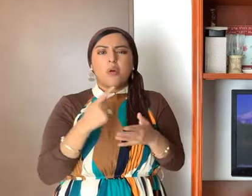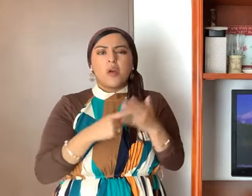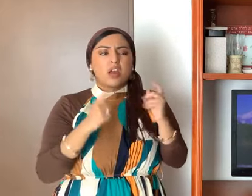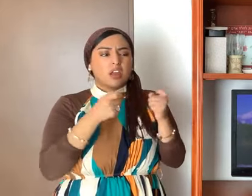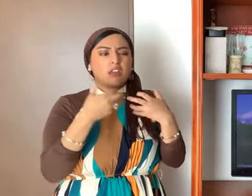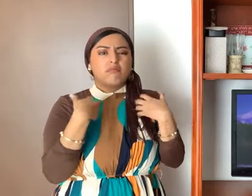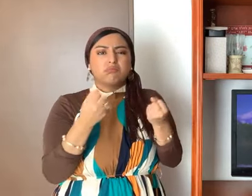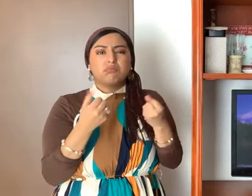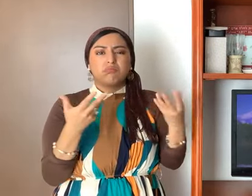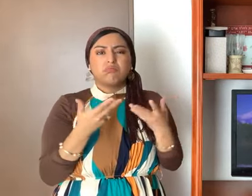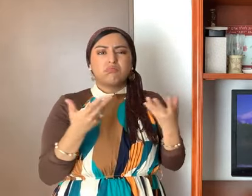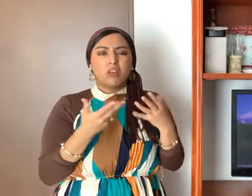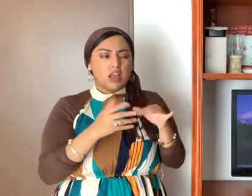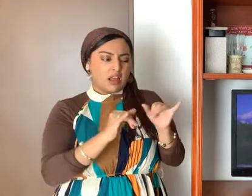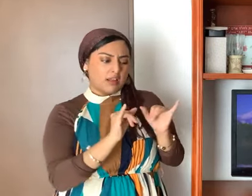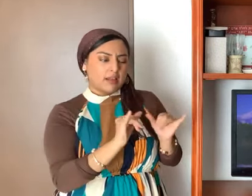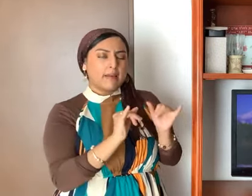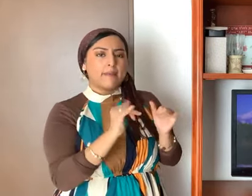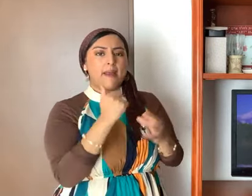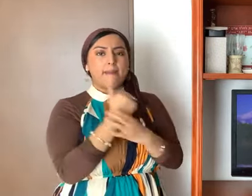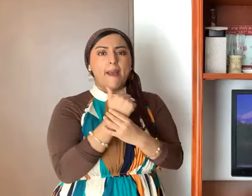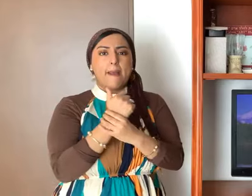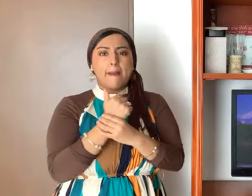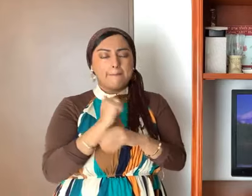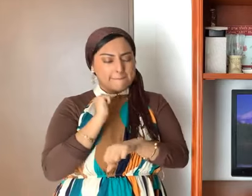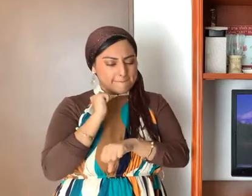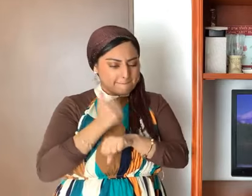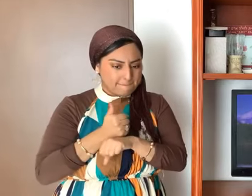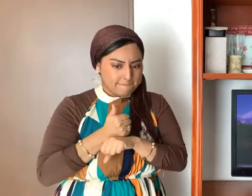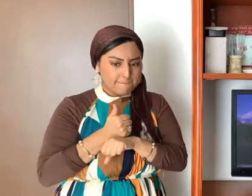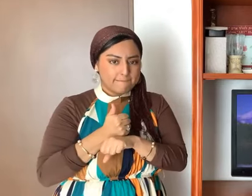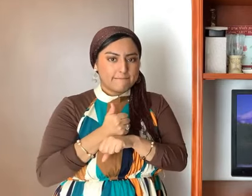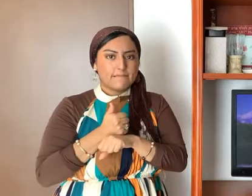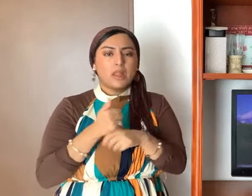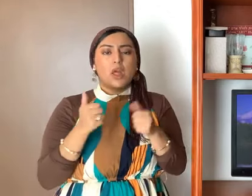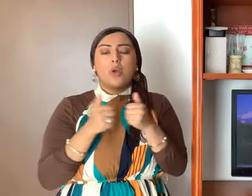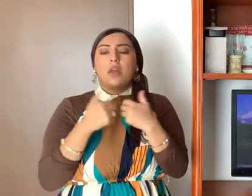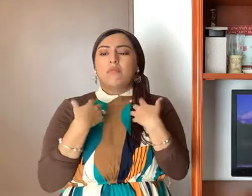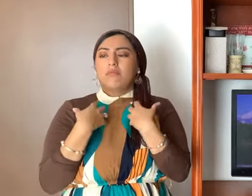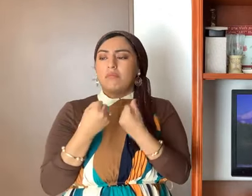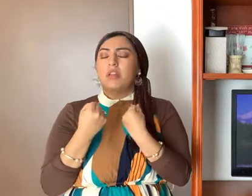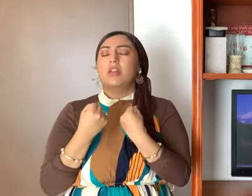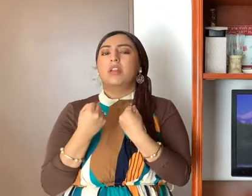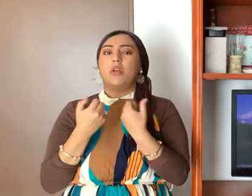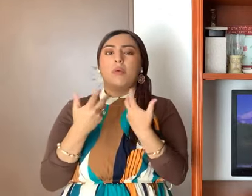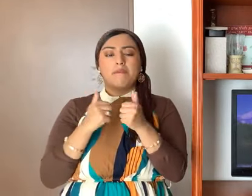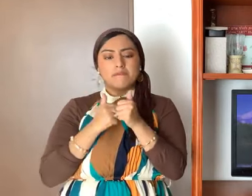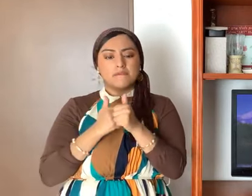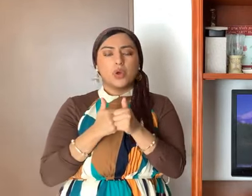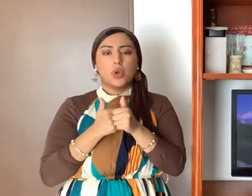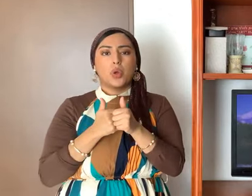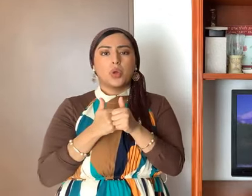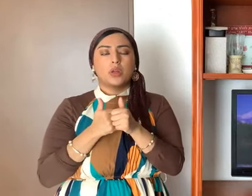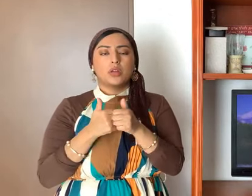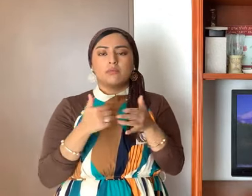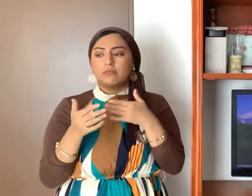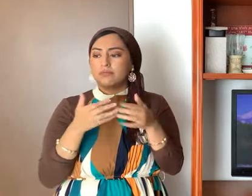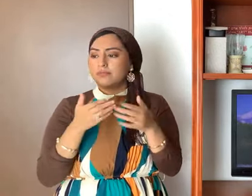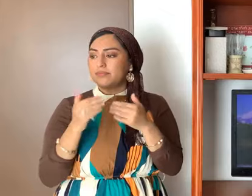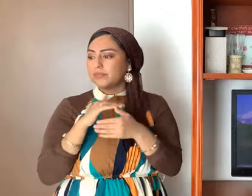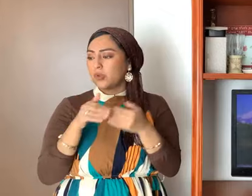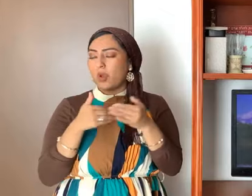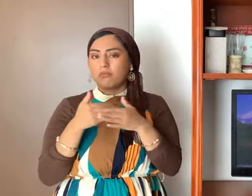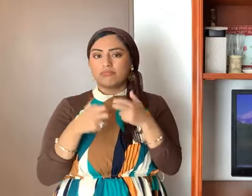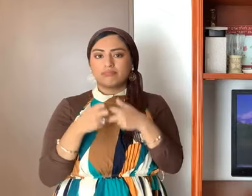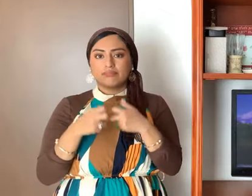fuerza? ¿Qué mantuvo a Abraham firme y con ánimo y con ganas de seguir adelante pese a todo lo que